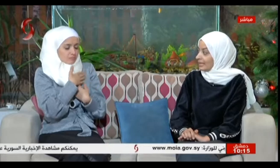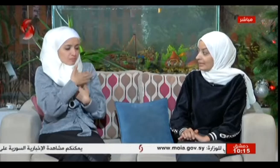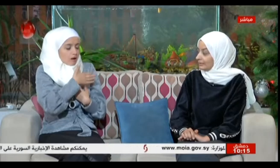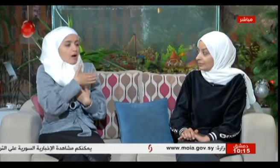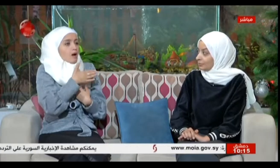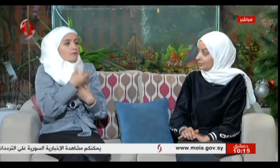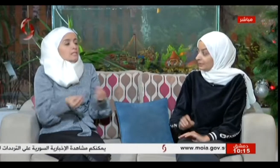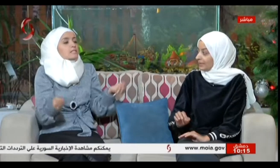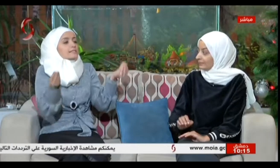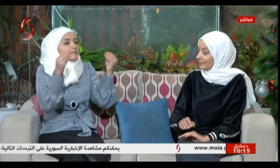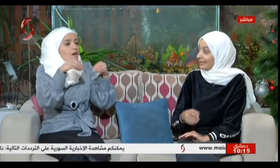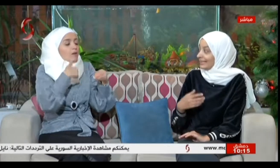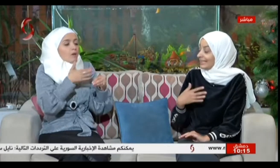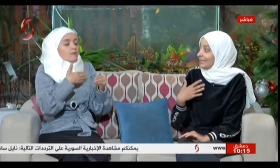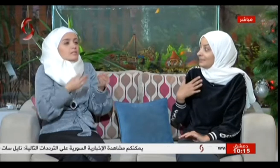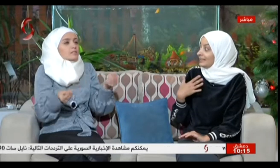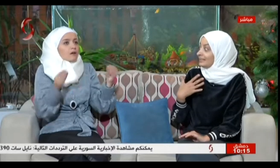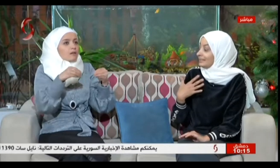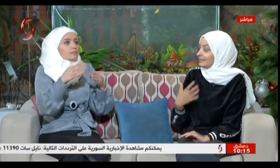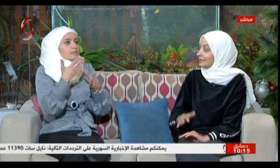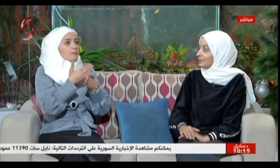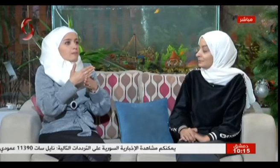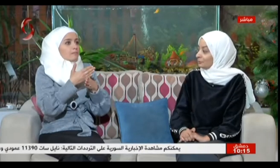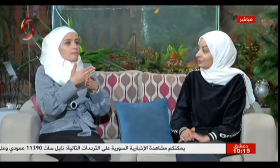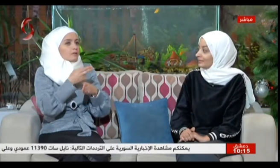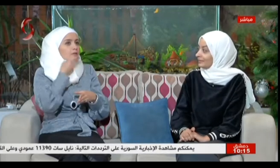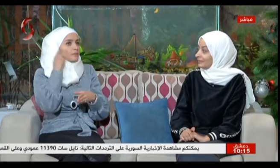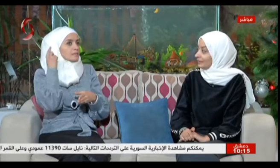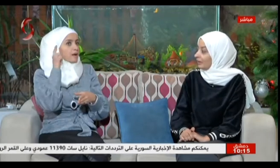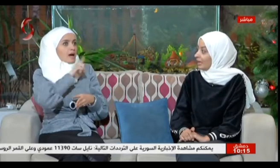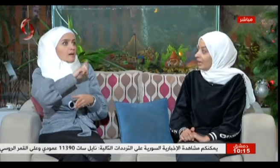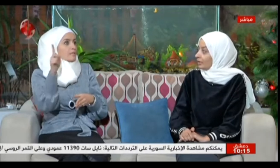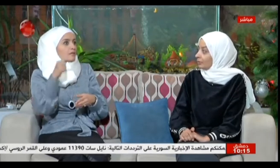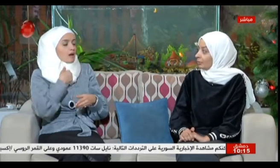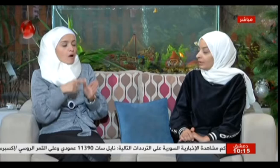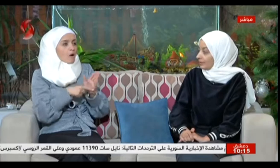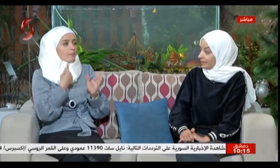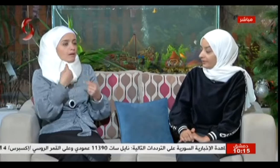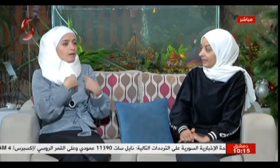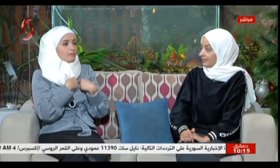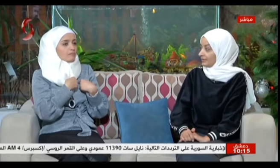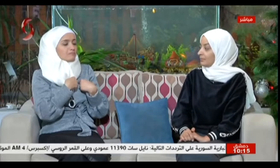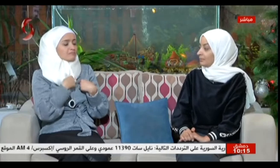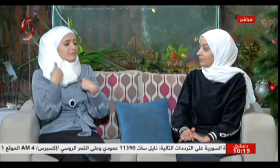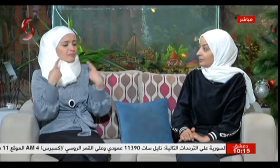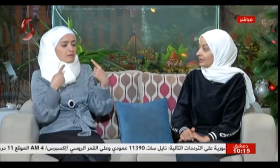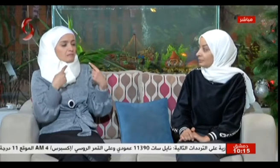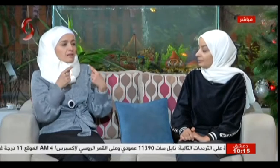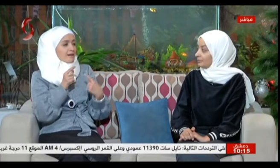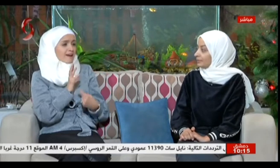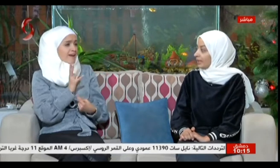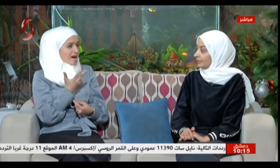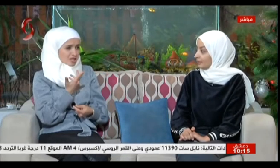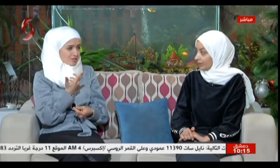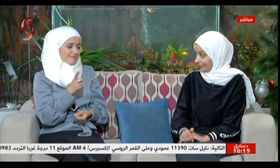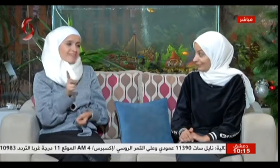الجاية أقدر أكون بهذا المكان. كان قلبي كتير يدق مجرد الفكرة إنه ولا مرة في حدا أصلا ممكن